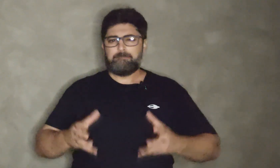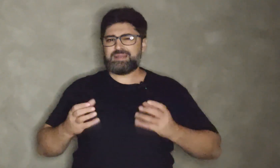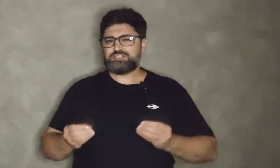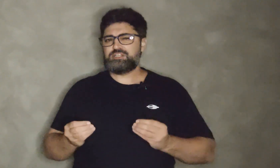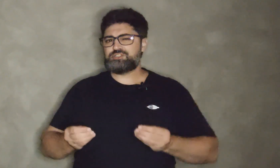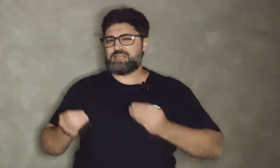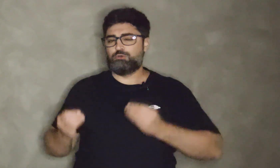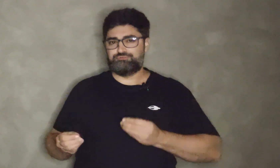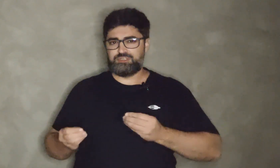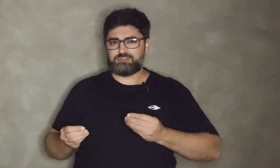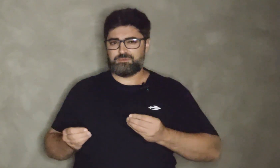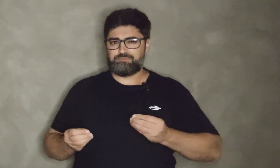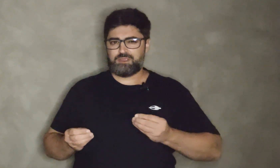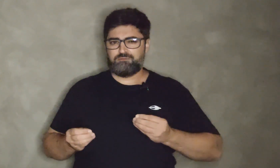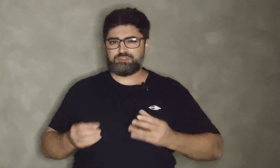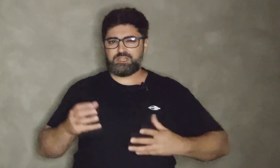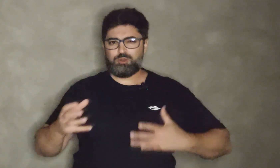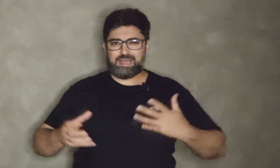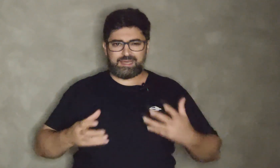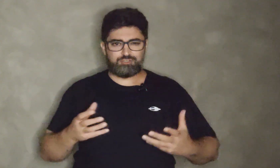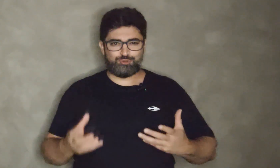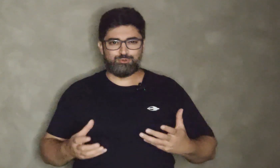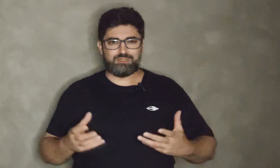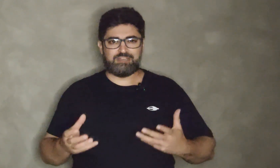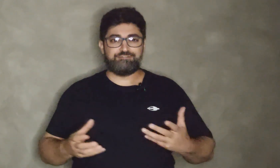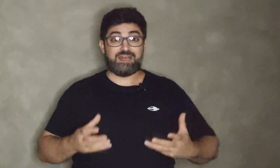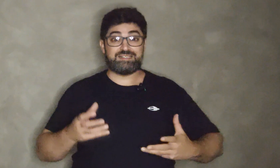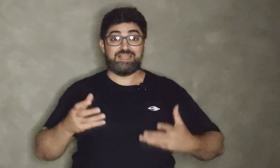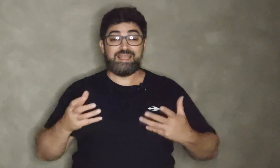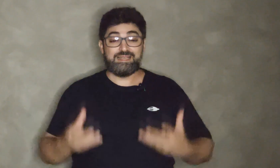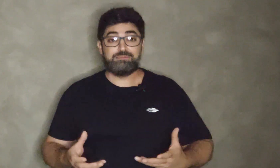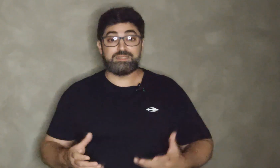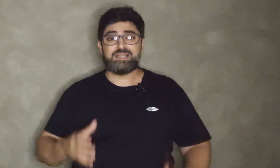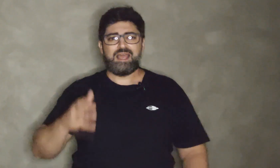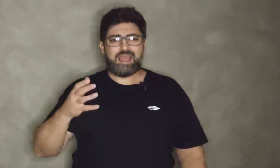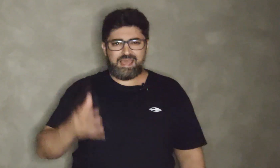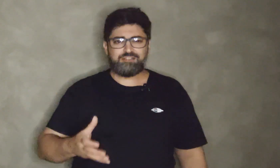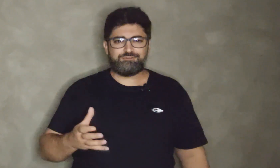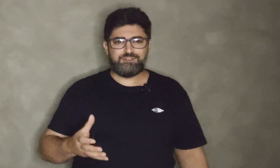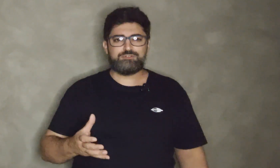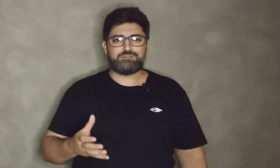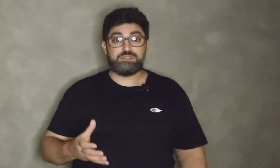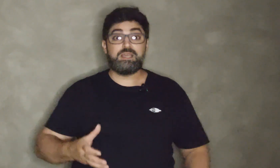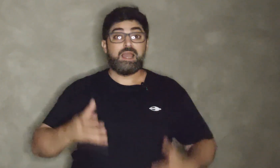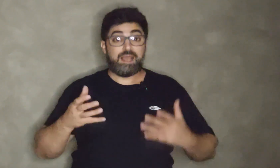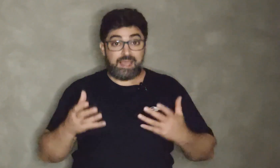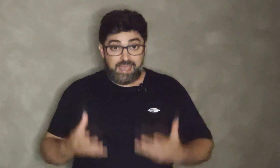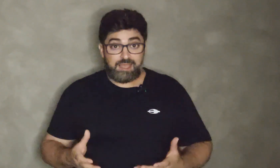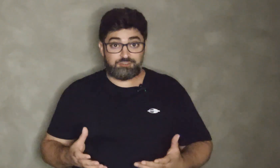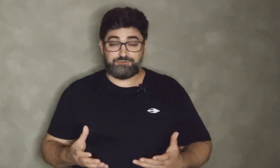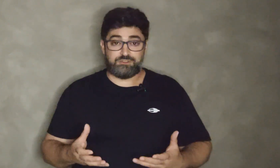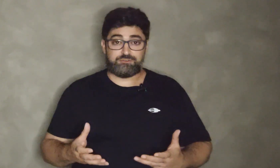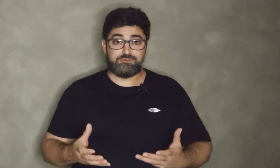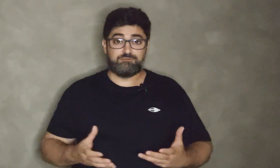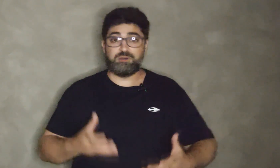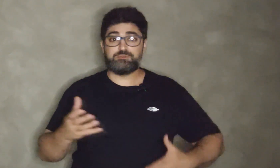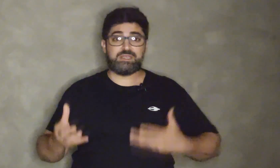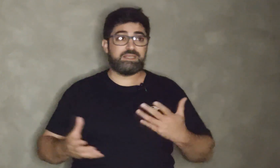Para gente que é ouvinte, você olhar a estrutura da frase em Libras é difícil, sim. É difícil. Não vamos aí